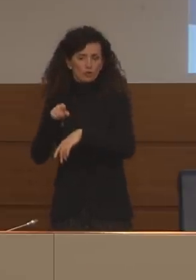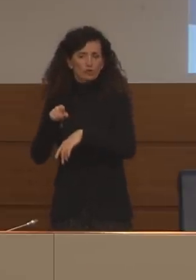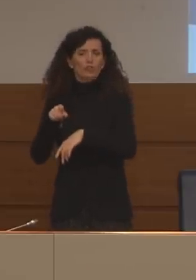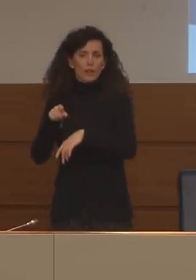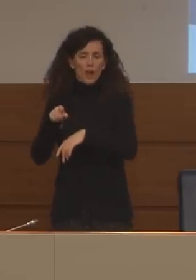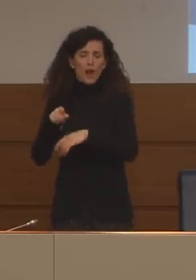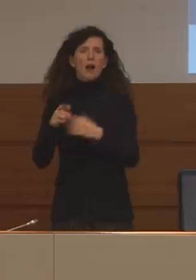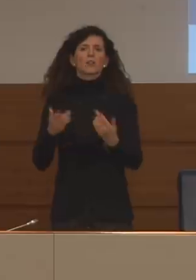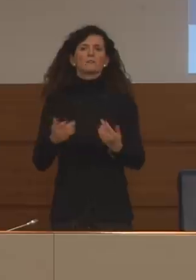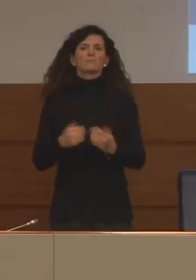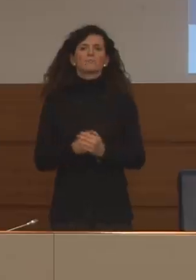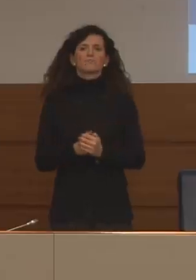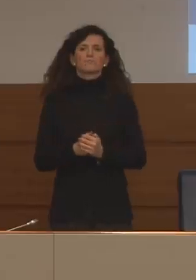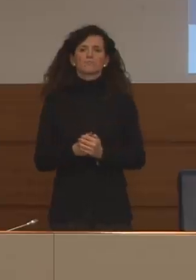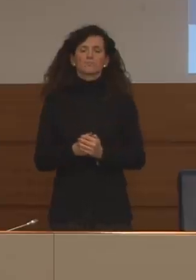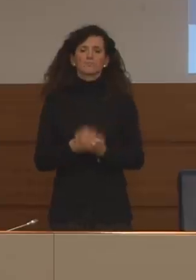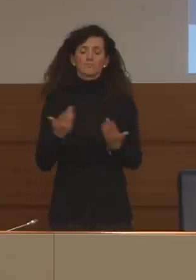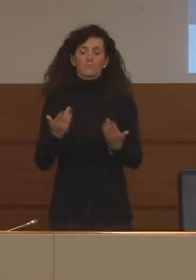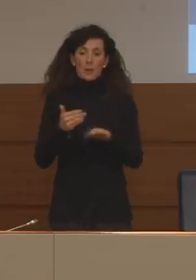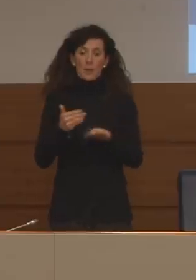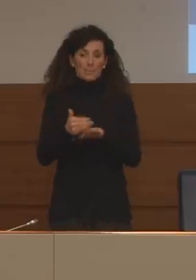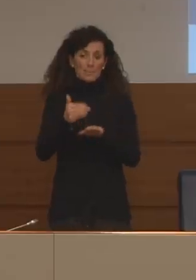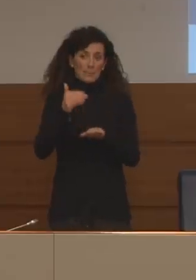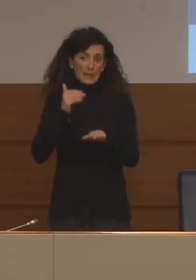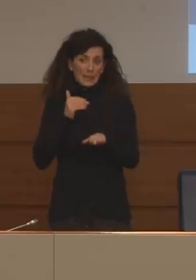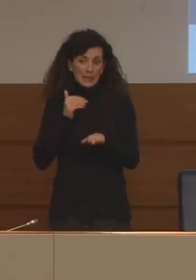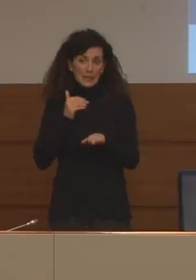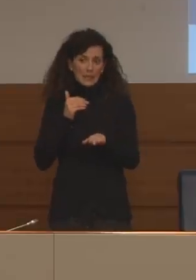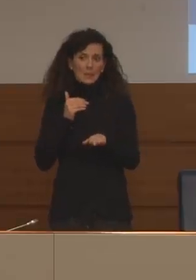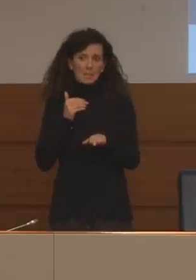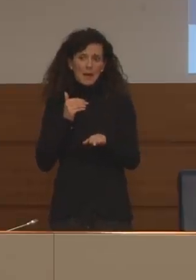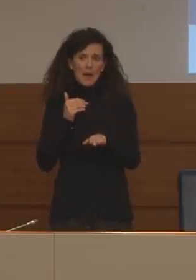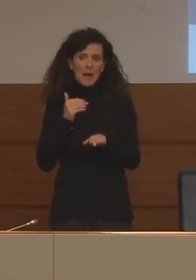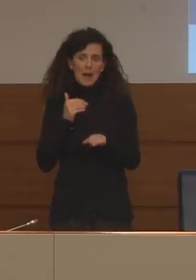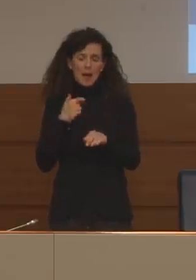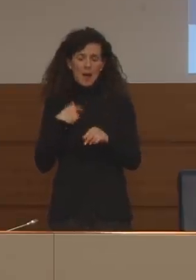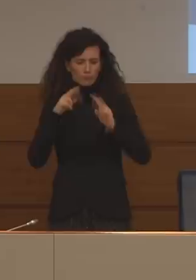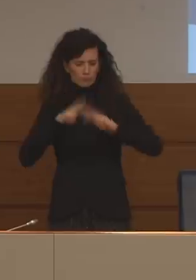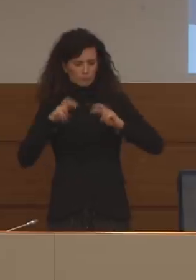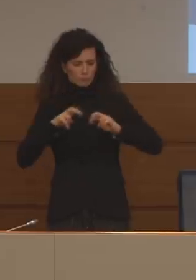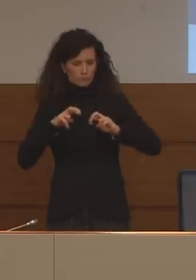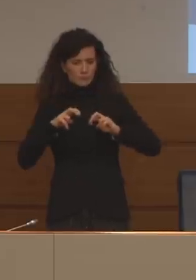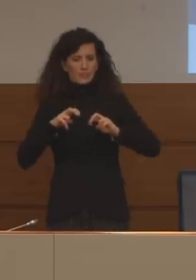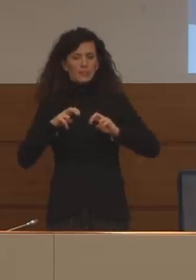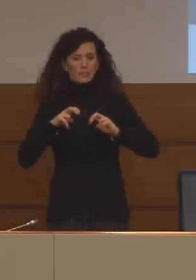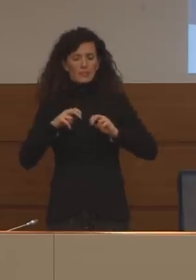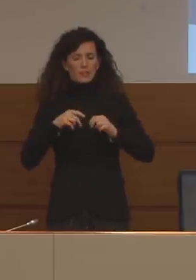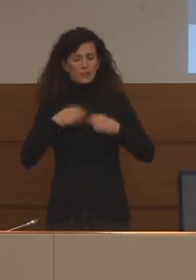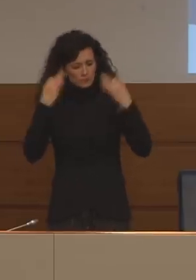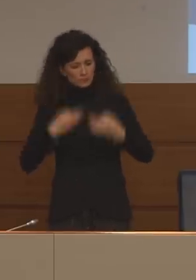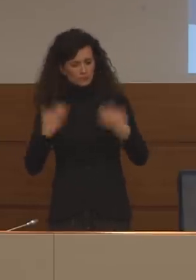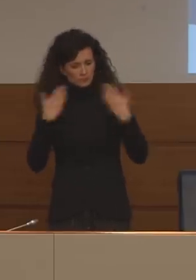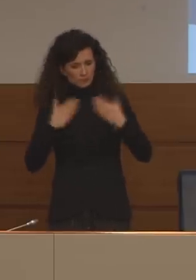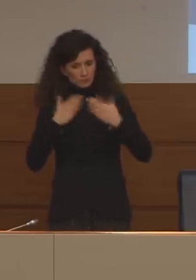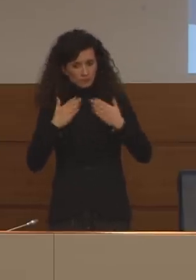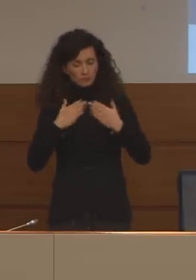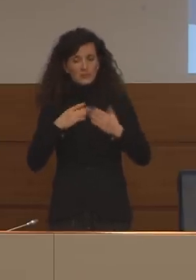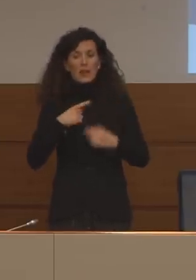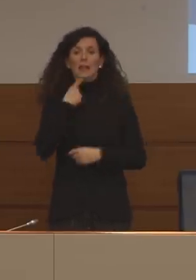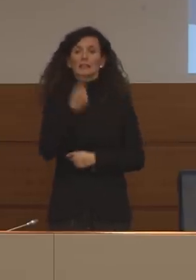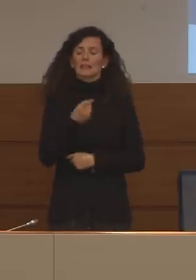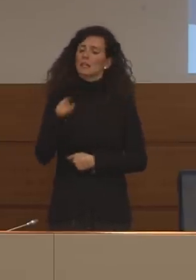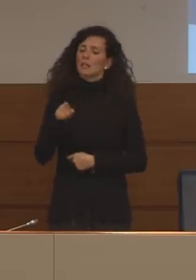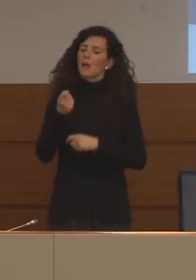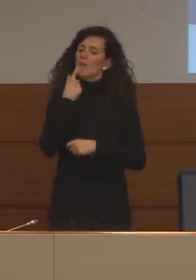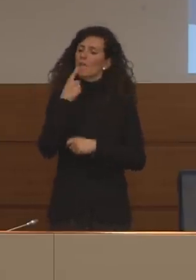prima ovviamente di poter definire come farmaci con indicazione specifica per la